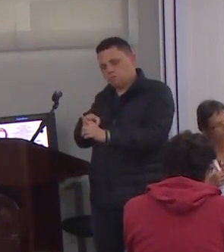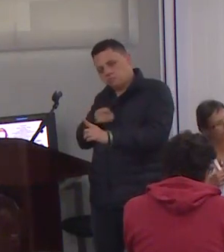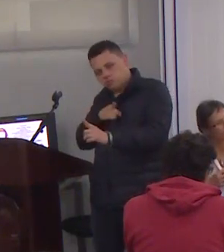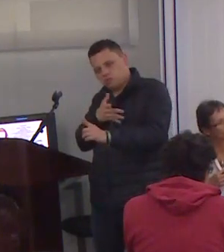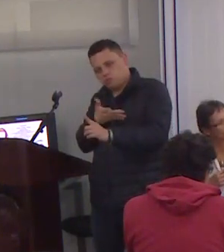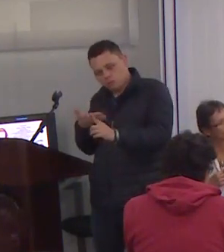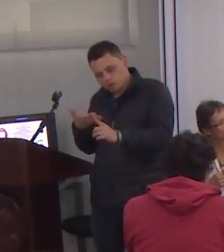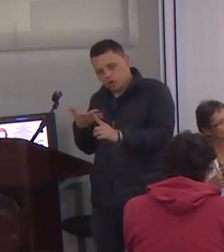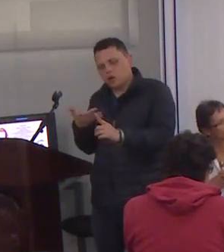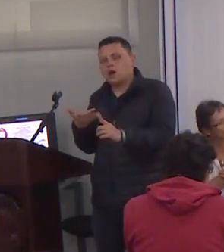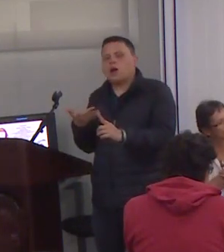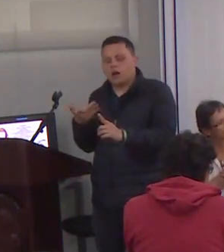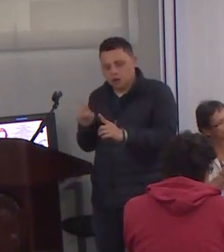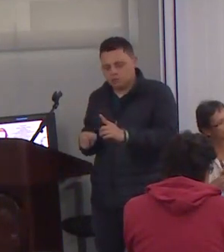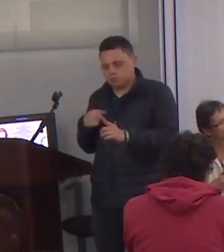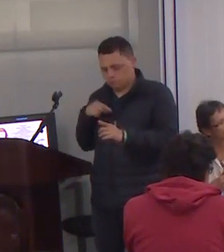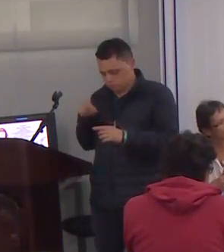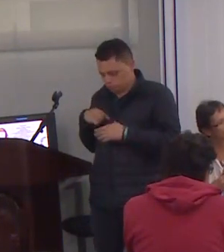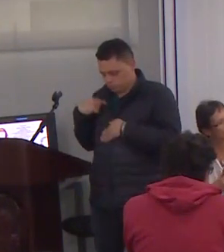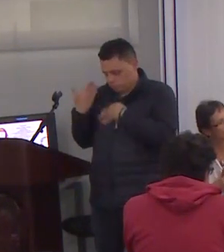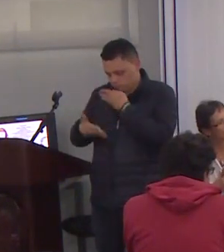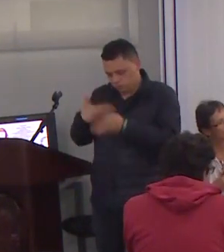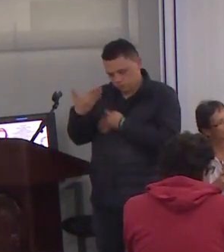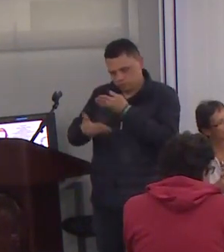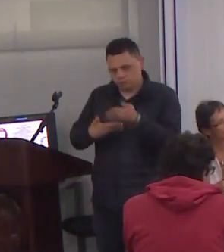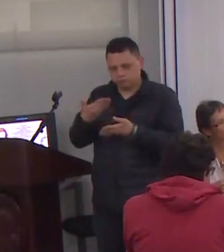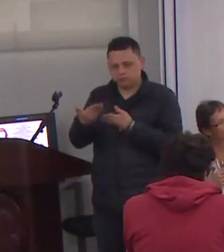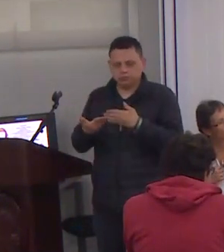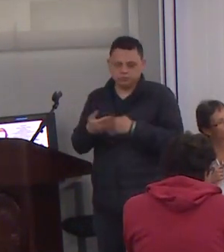también a hacer procesos de